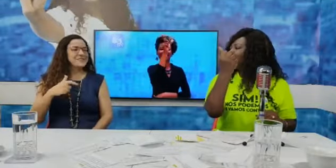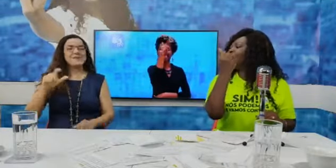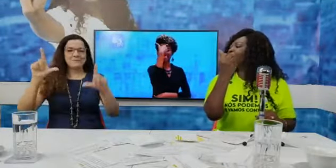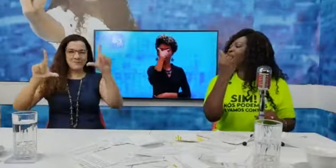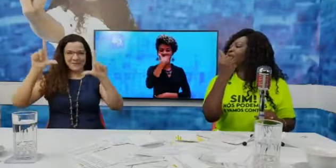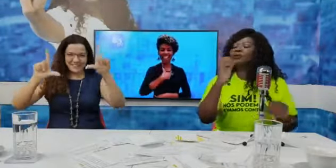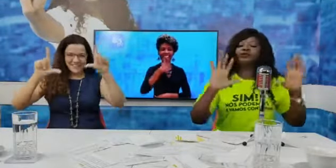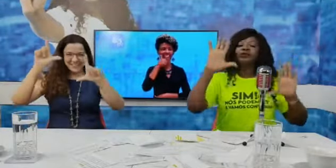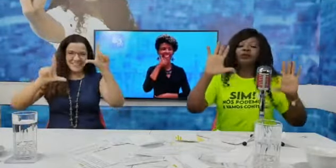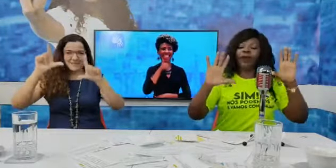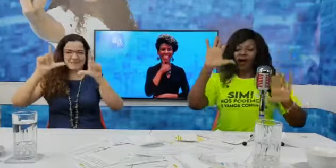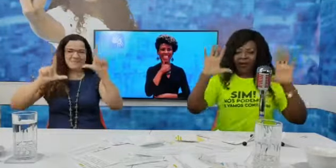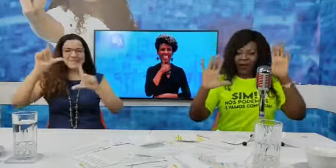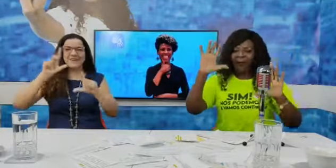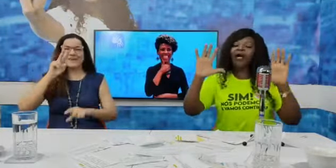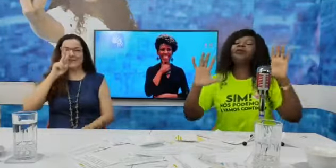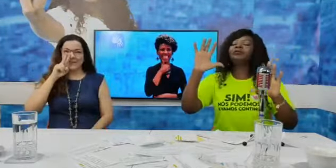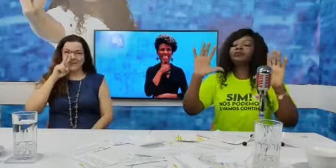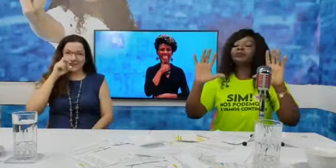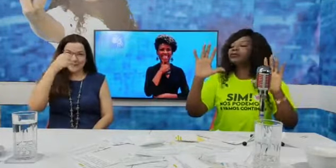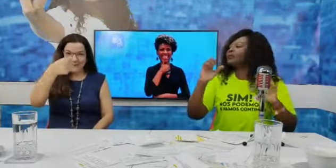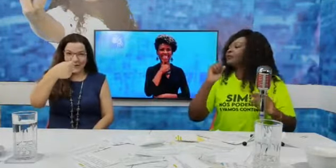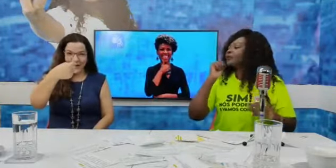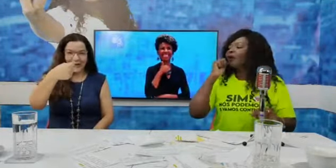Forte. Programa.